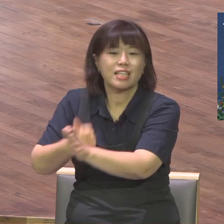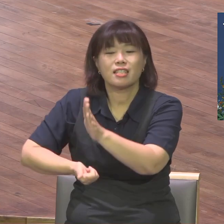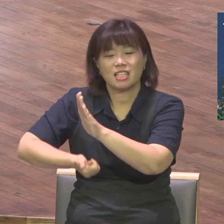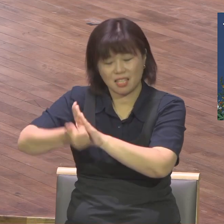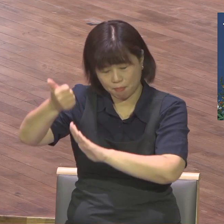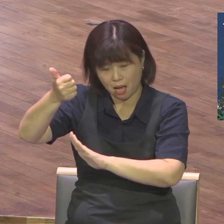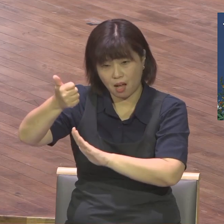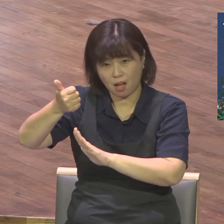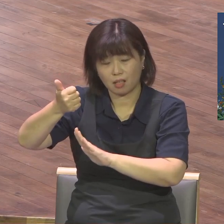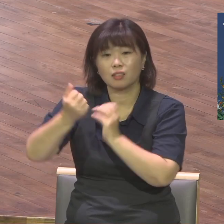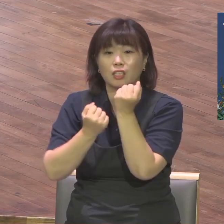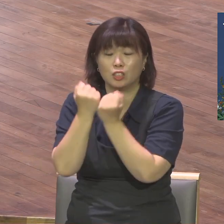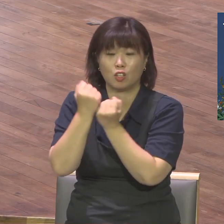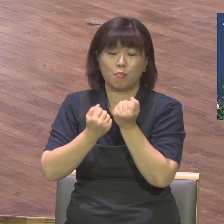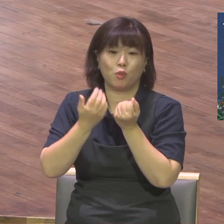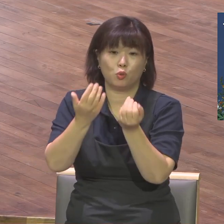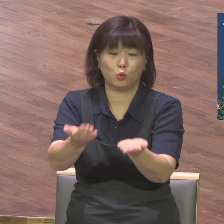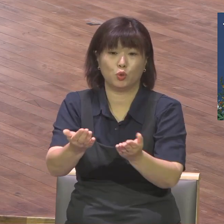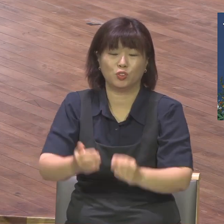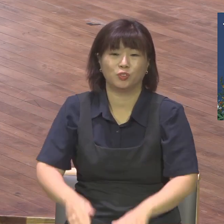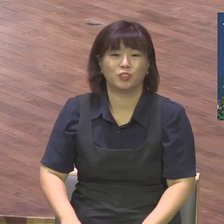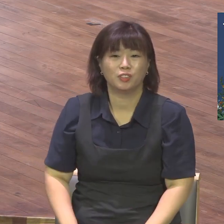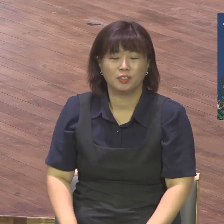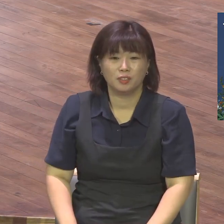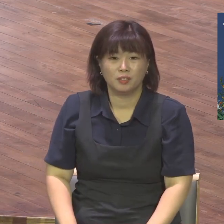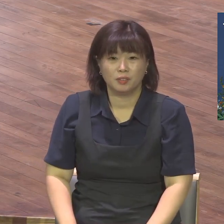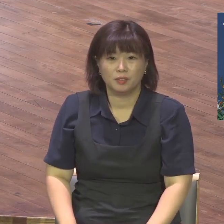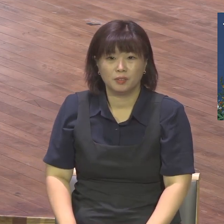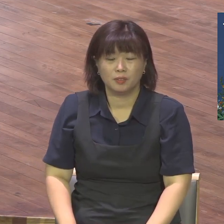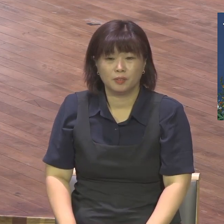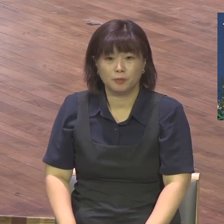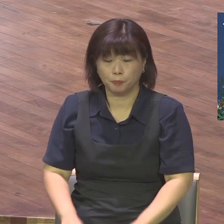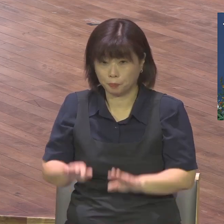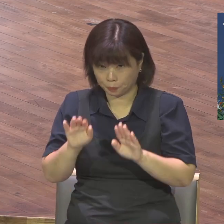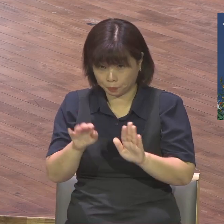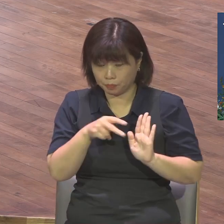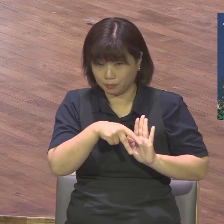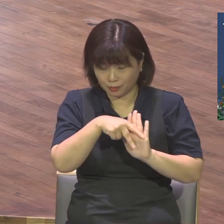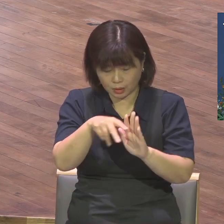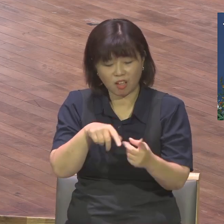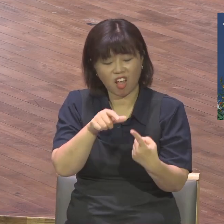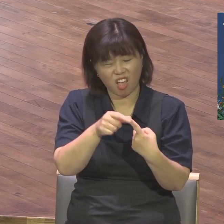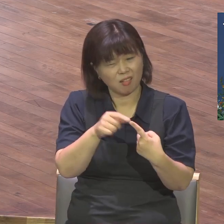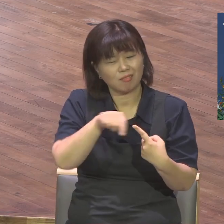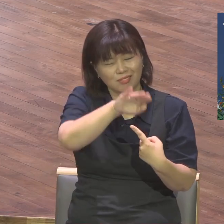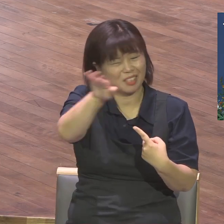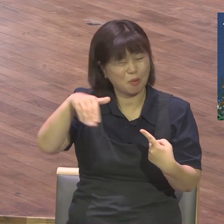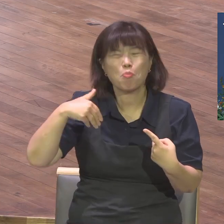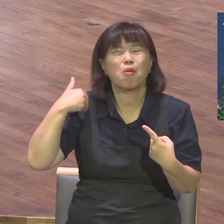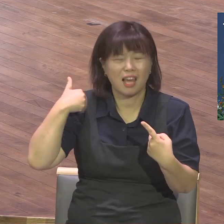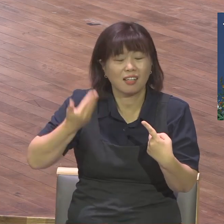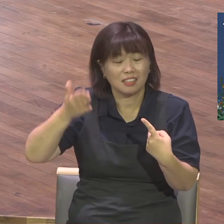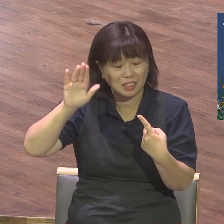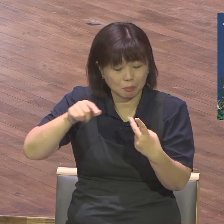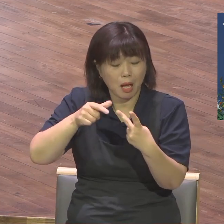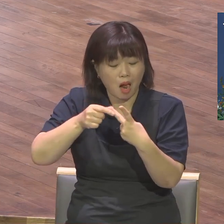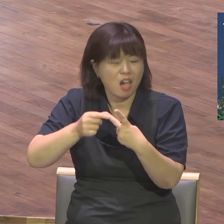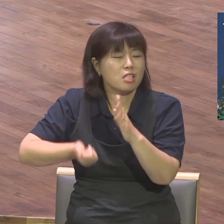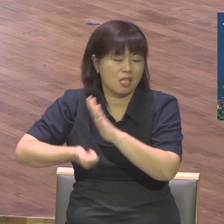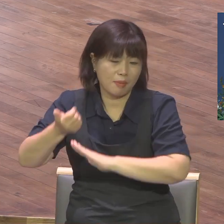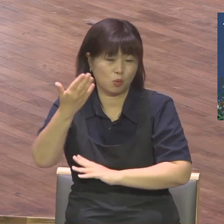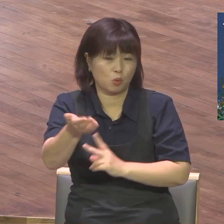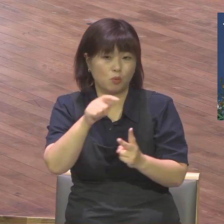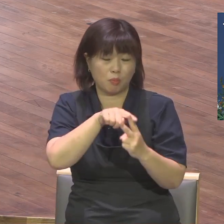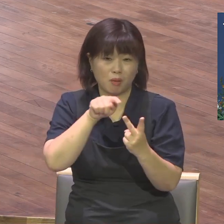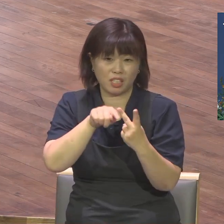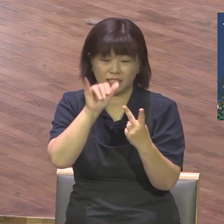상황 속에서 하나님의 말씀이 멈추지를 않으셨어요. 그 다음이 중요합니다. 밤나무 상소나무가